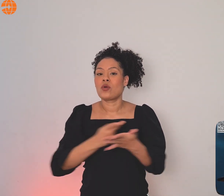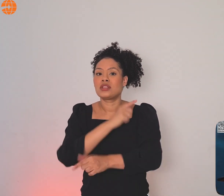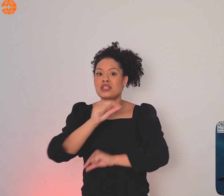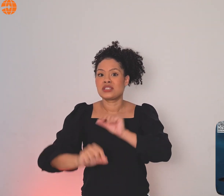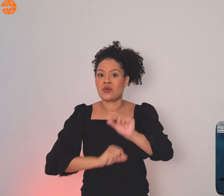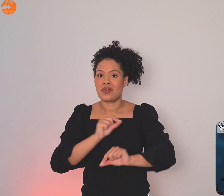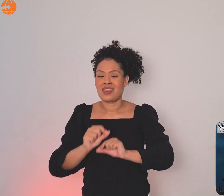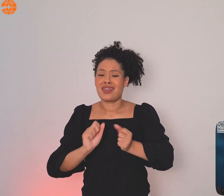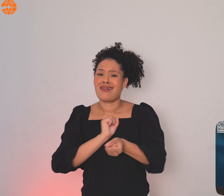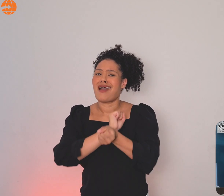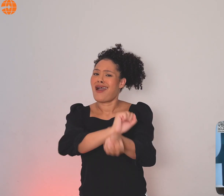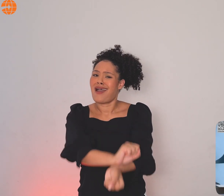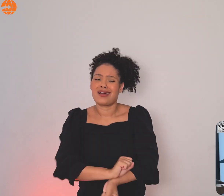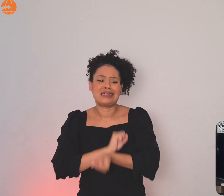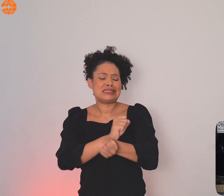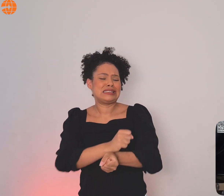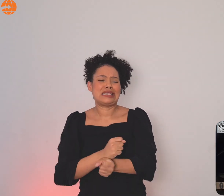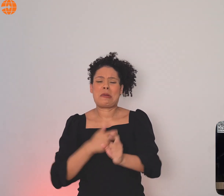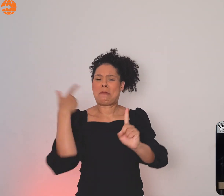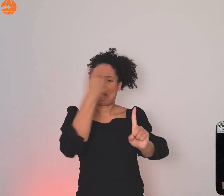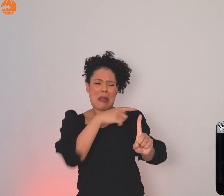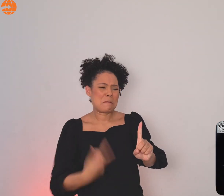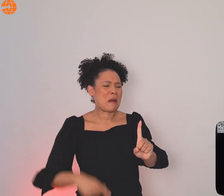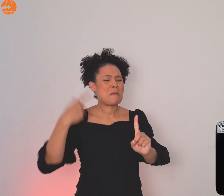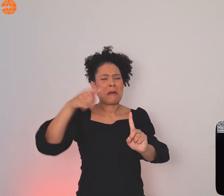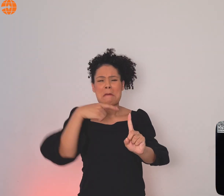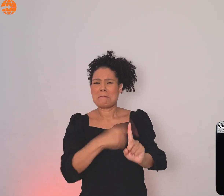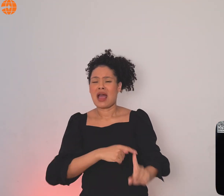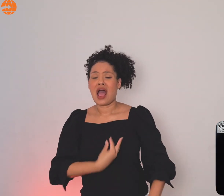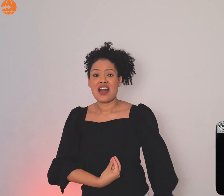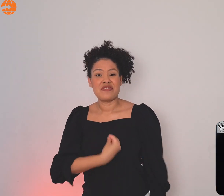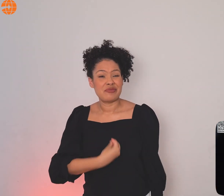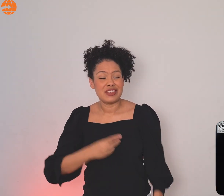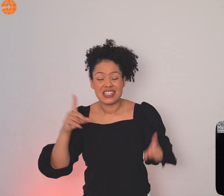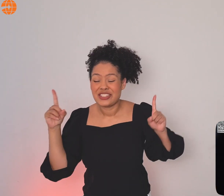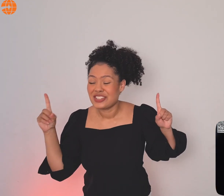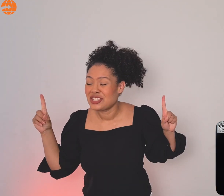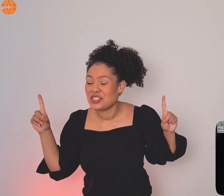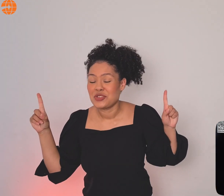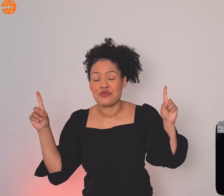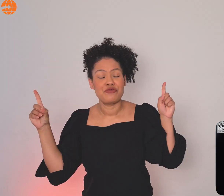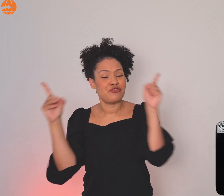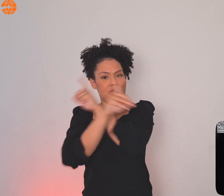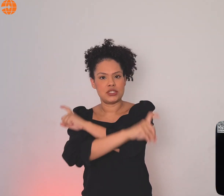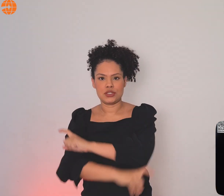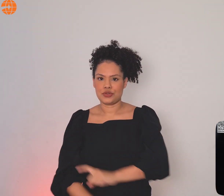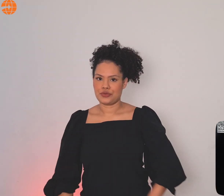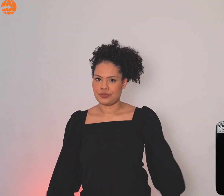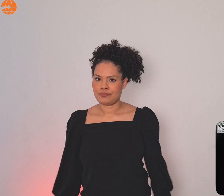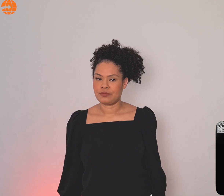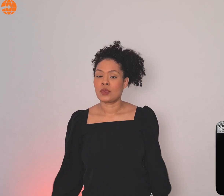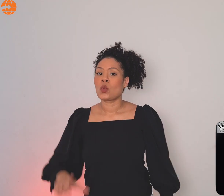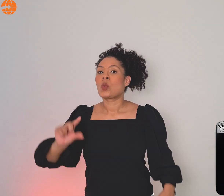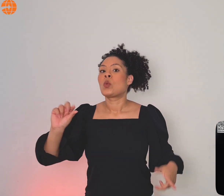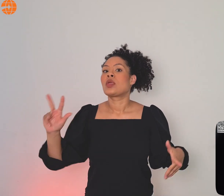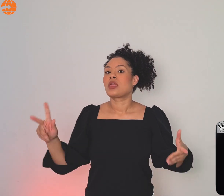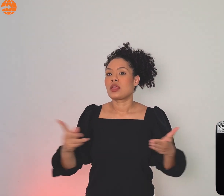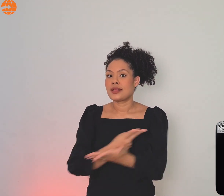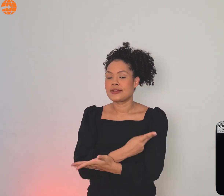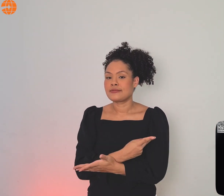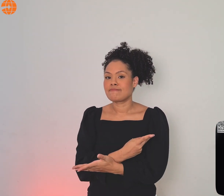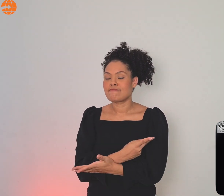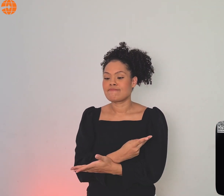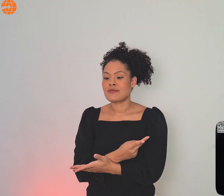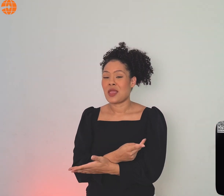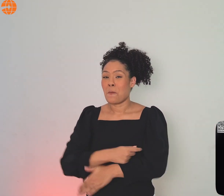escravos açoitados. A vida ficou muito difícil, e quando a vida ficou difícil, eles resolveram falar